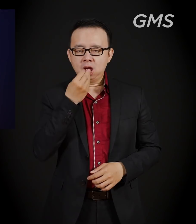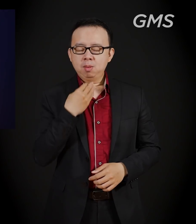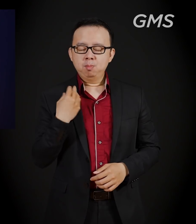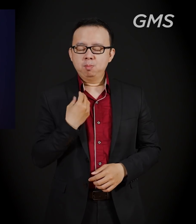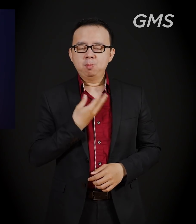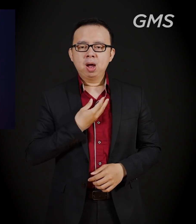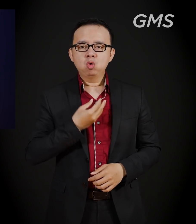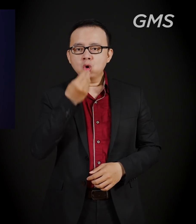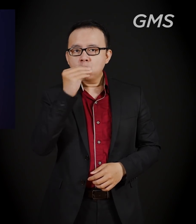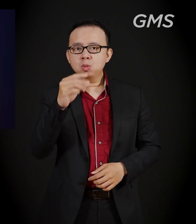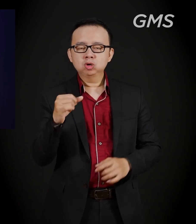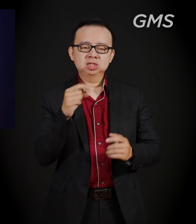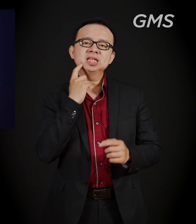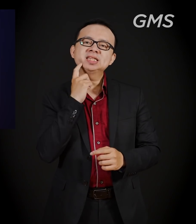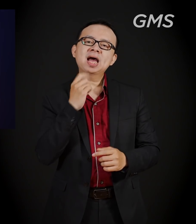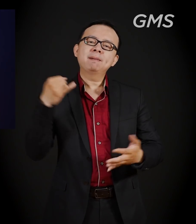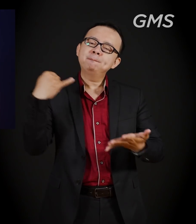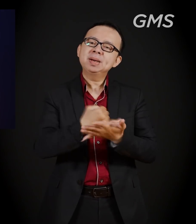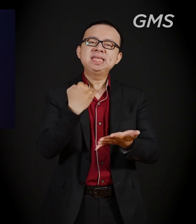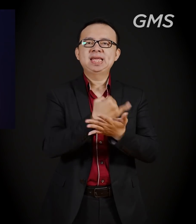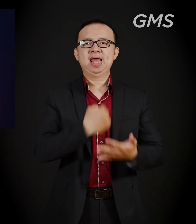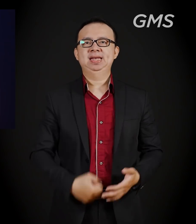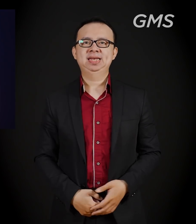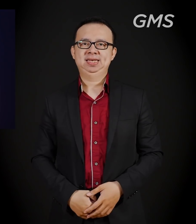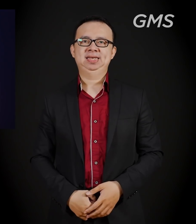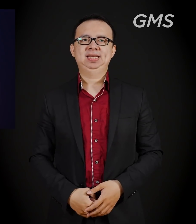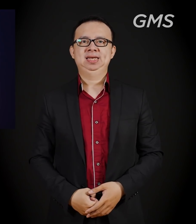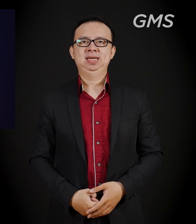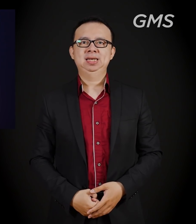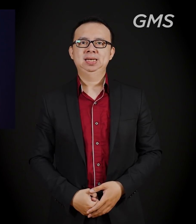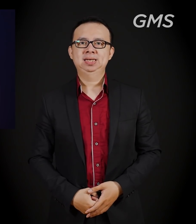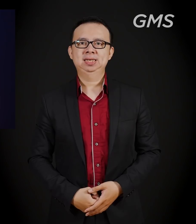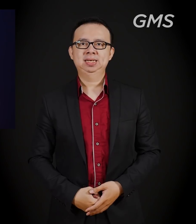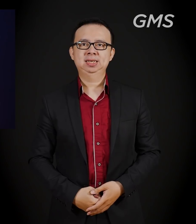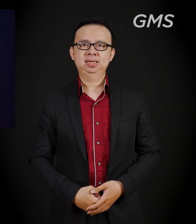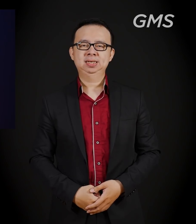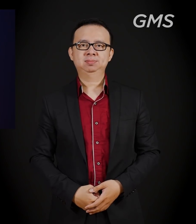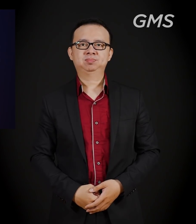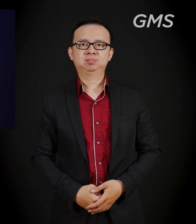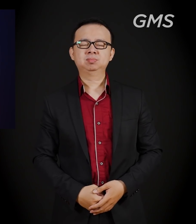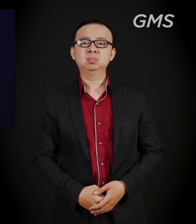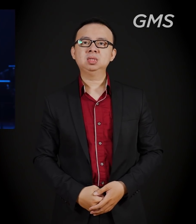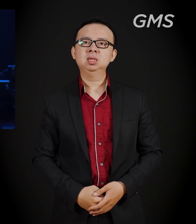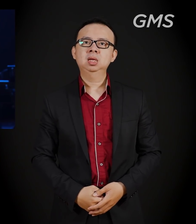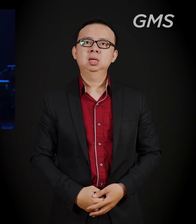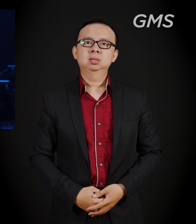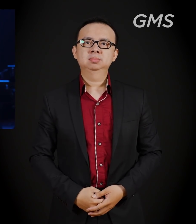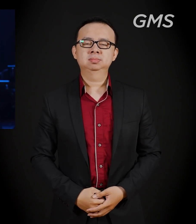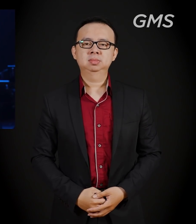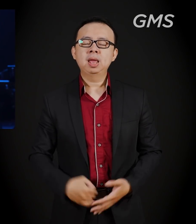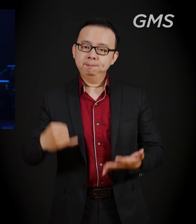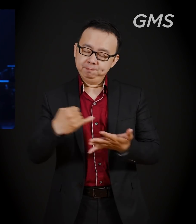sekedar permohonan dari Tuhan. Evangelization is not just a request from God, but